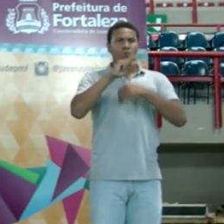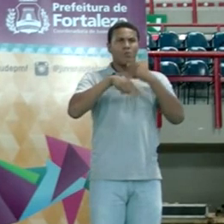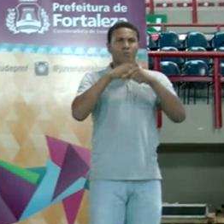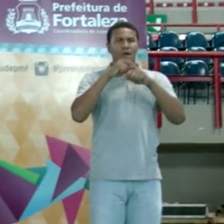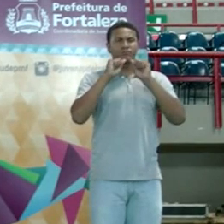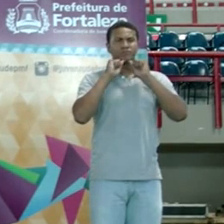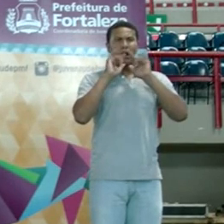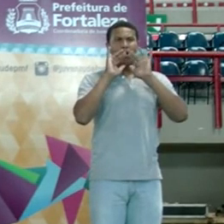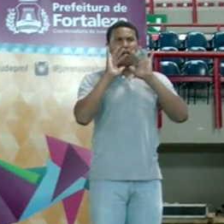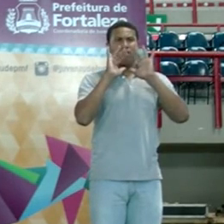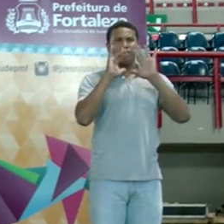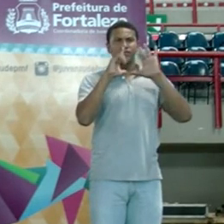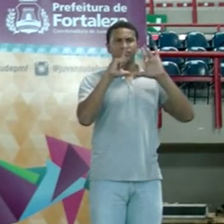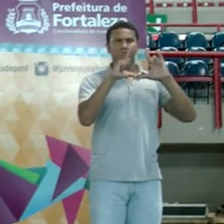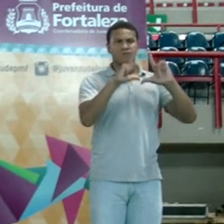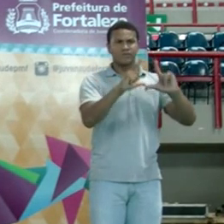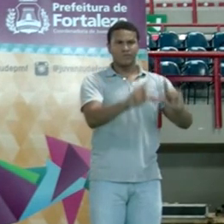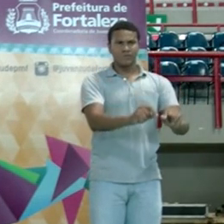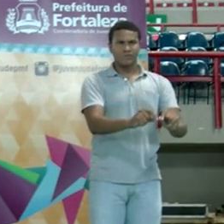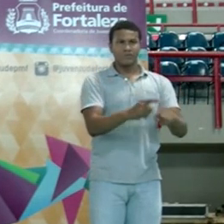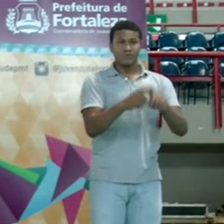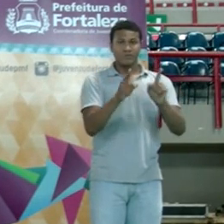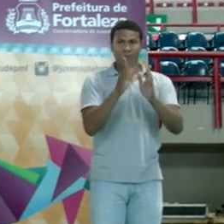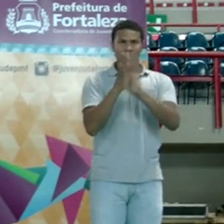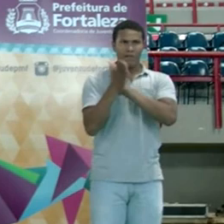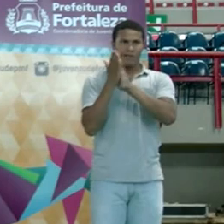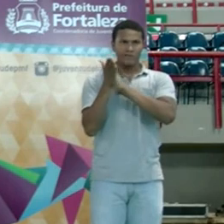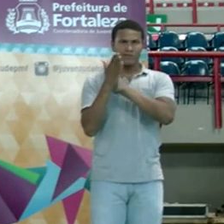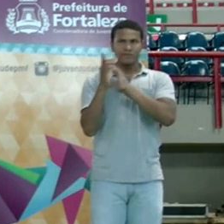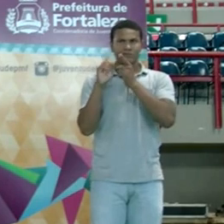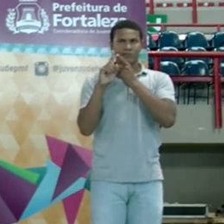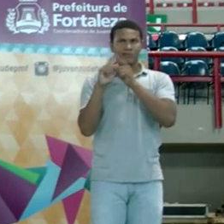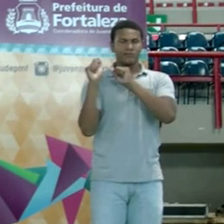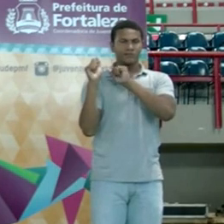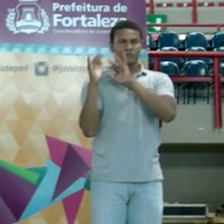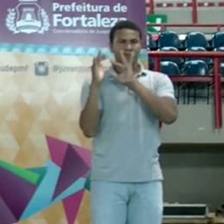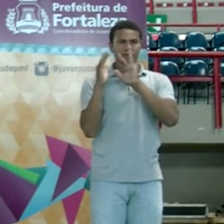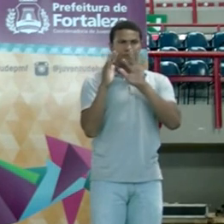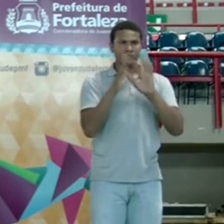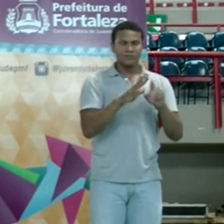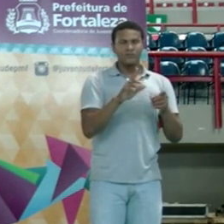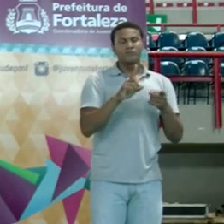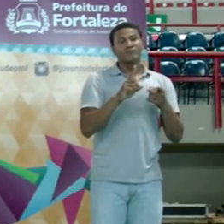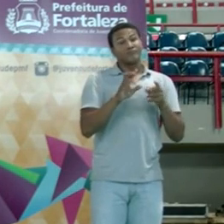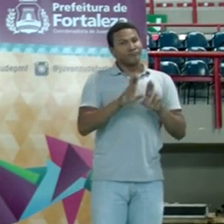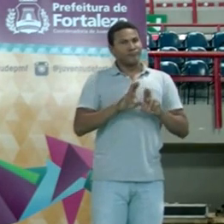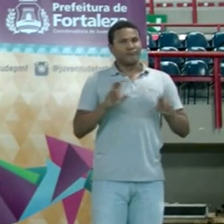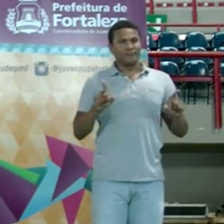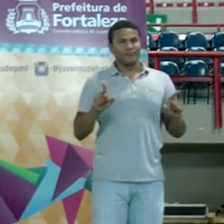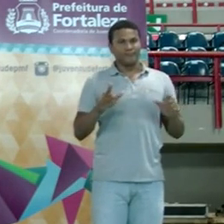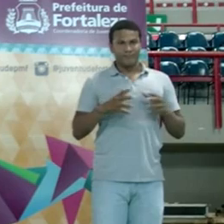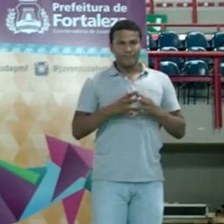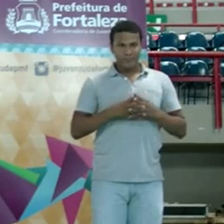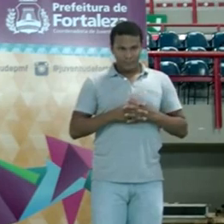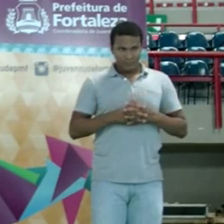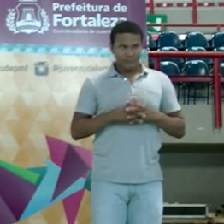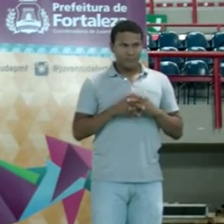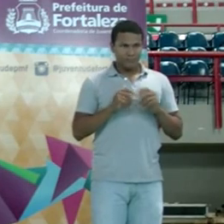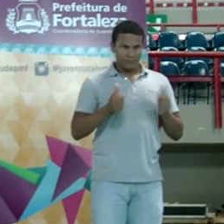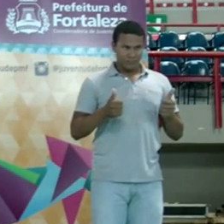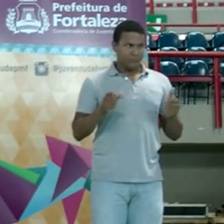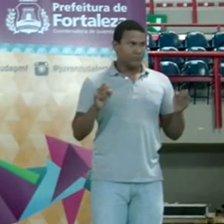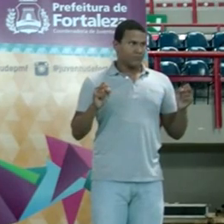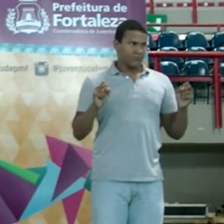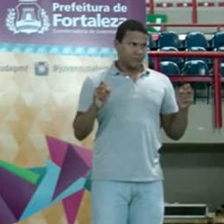Mas refugiados e migrações parecem, mas não são a mesma coisa. Ok? Então fica